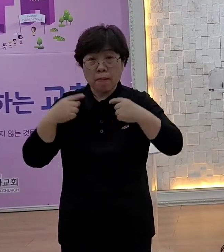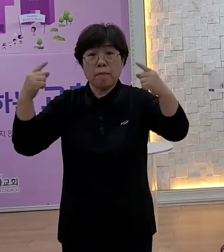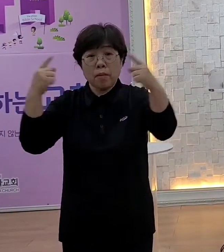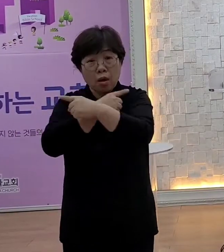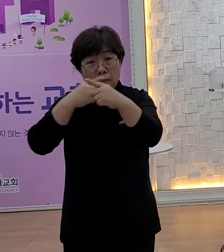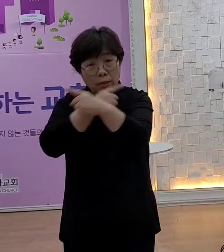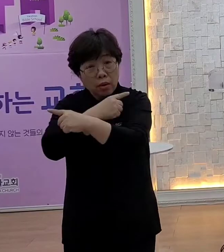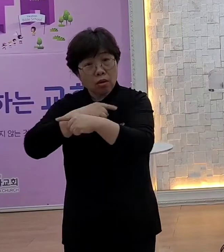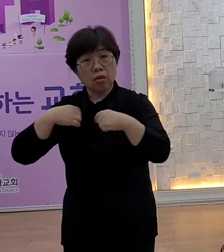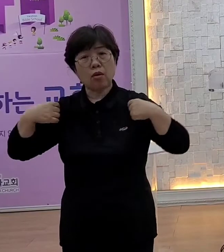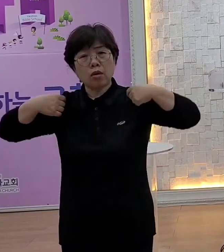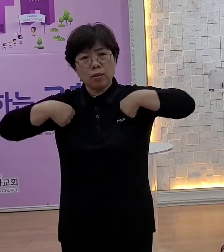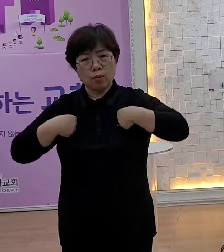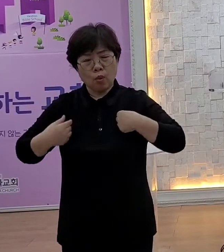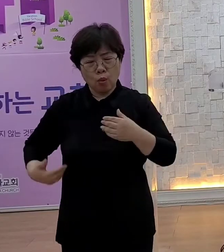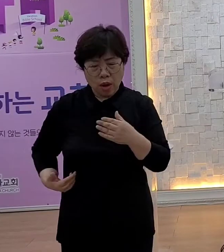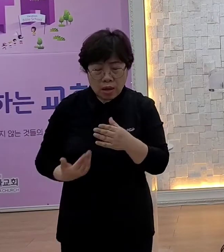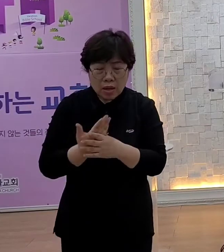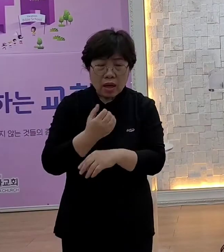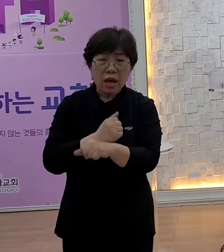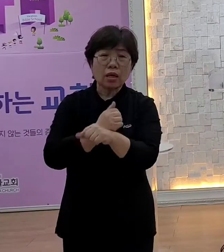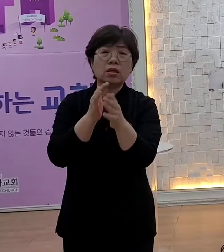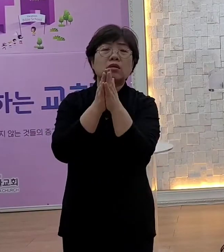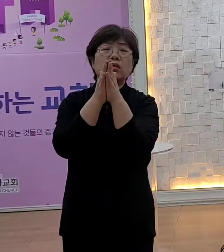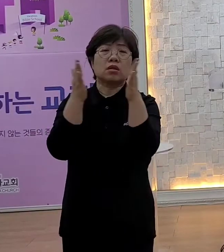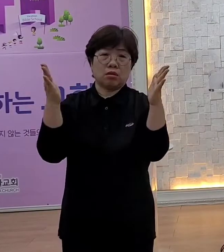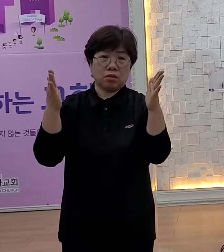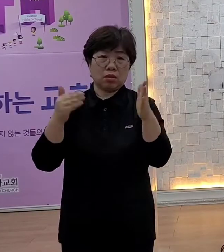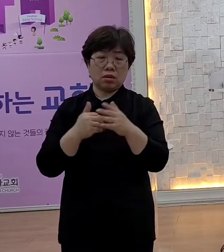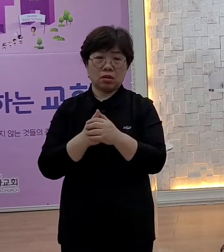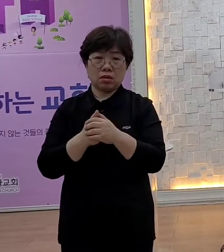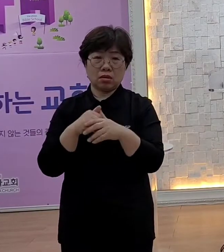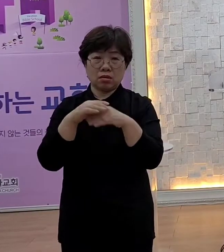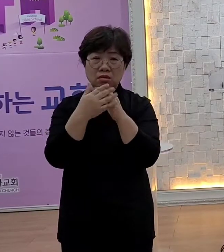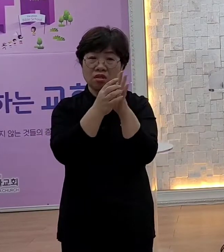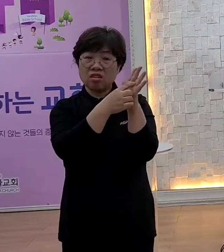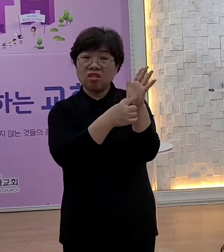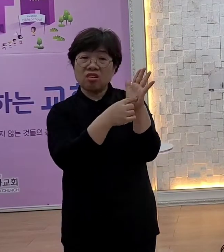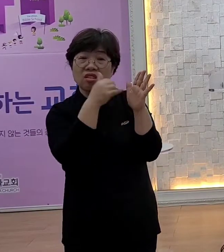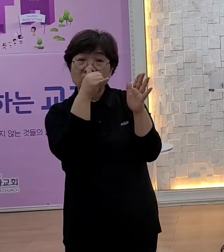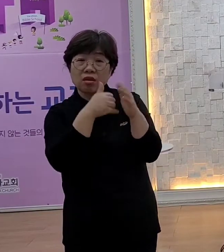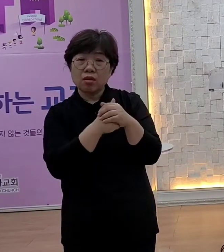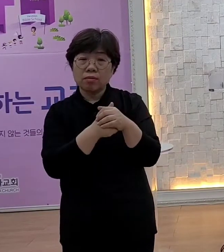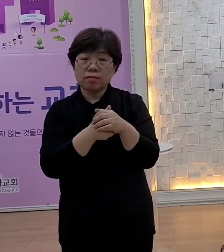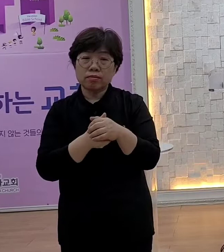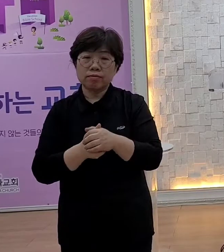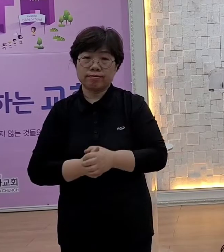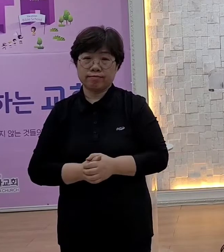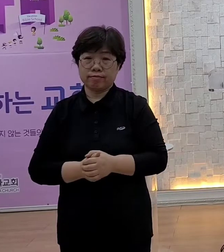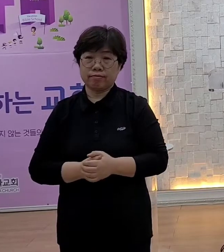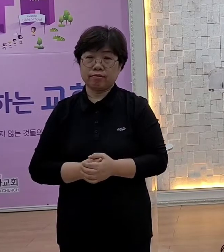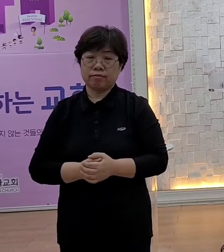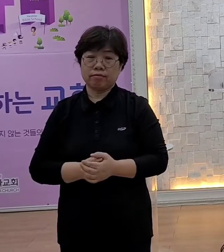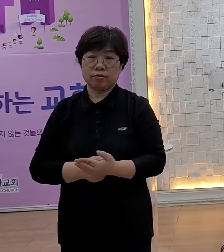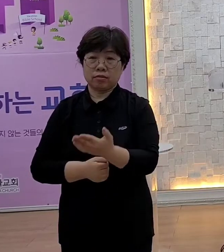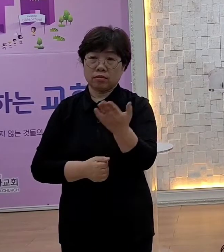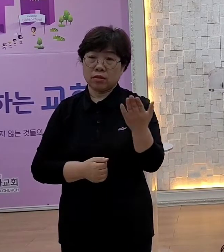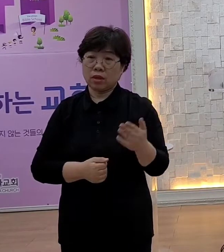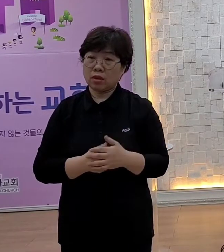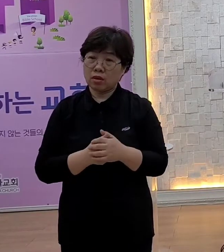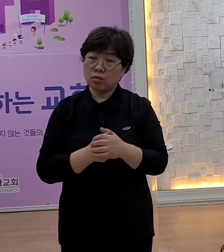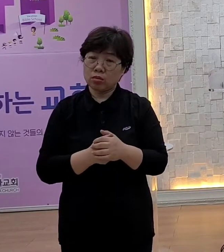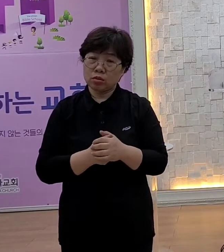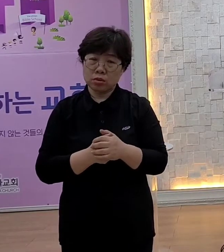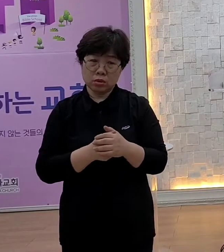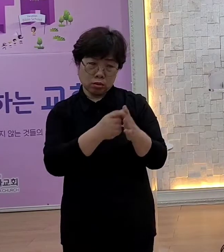굵은 베옷으로 입었다라고 성경은 이야기합니다. 여러분 어떤 생각이 드세요? 이런 모습을 보면서